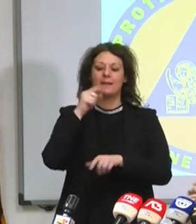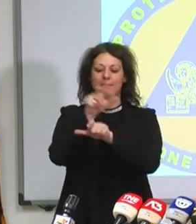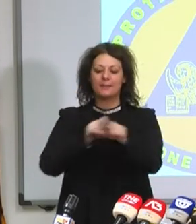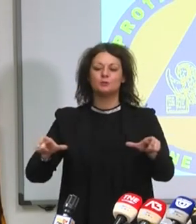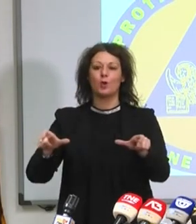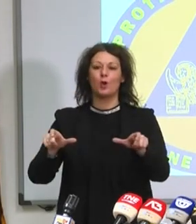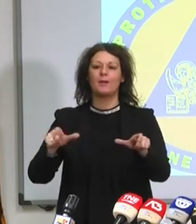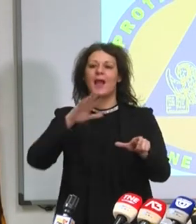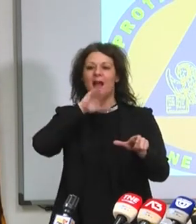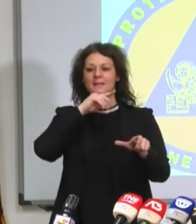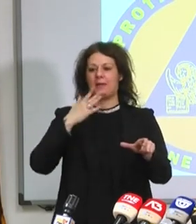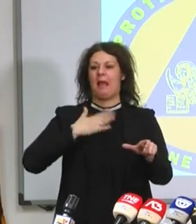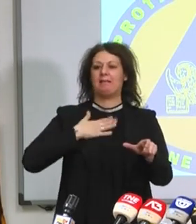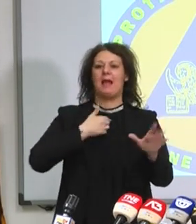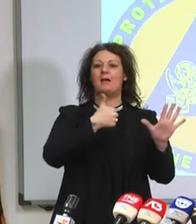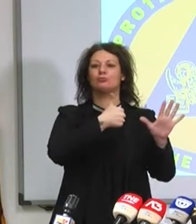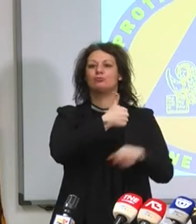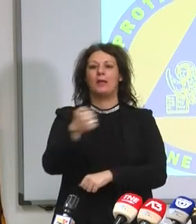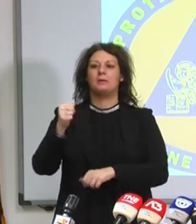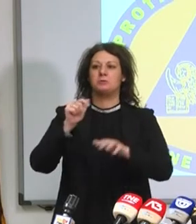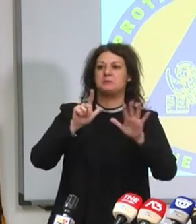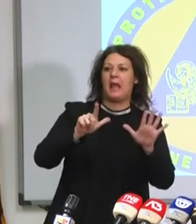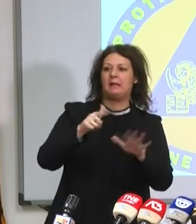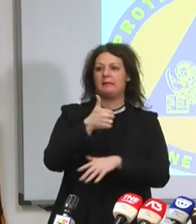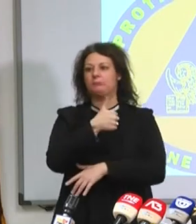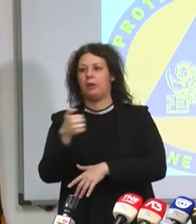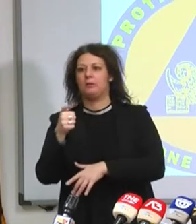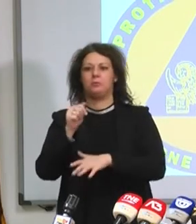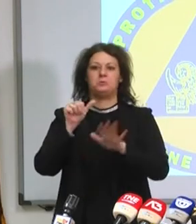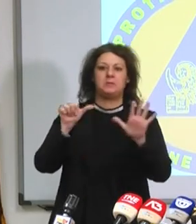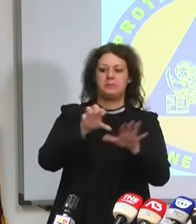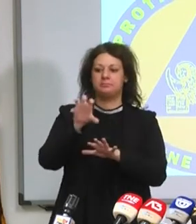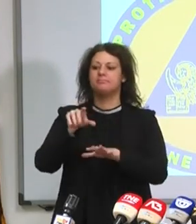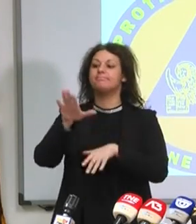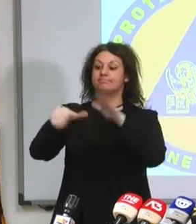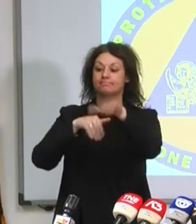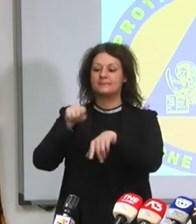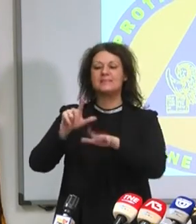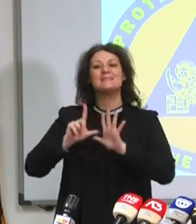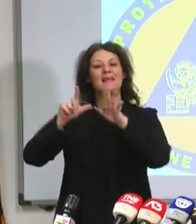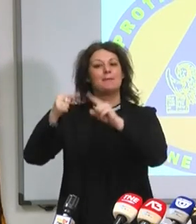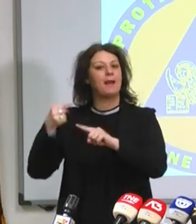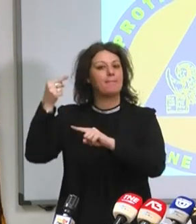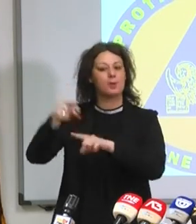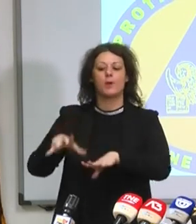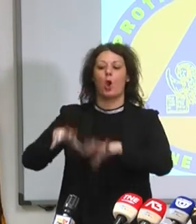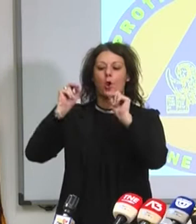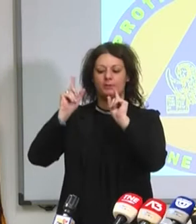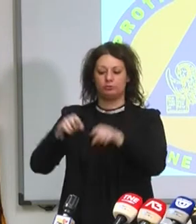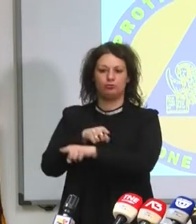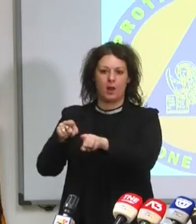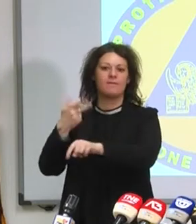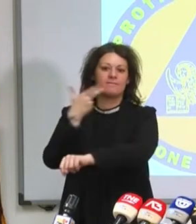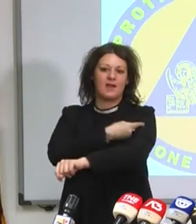insomma, raggruppando un po' di corti assieme dalla settimana prossima e quindi da